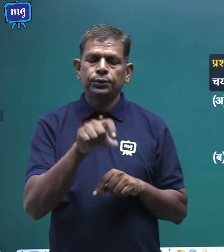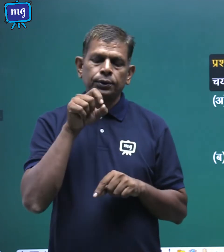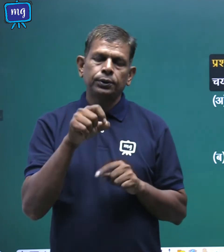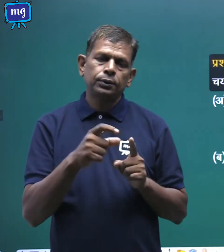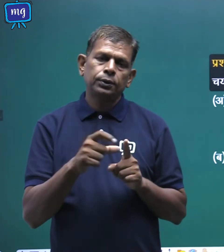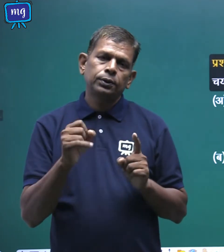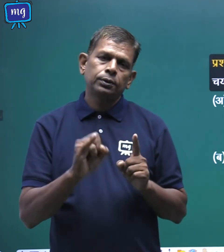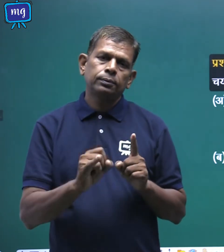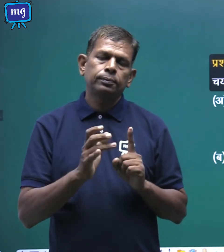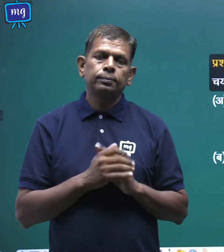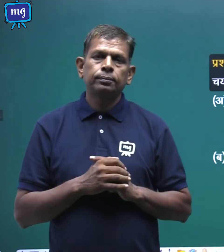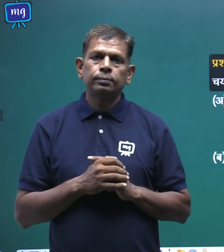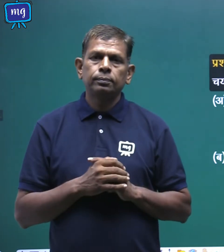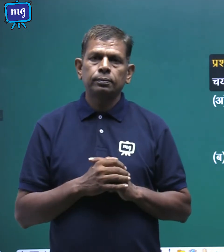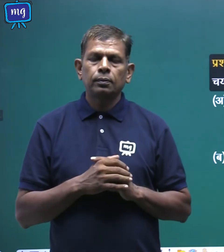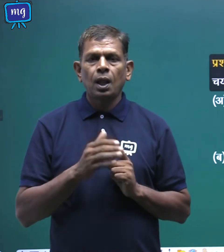कीजिए।